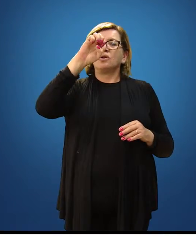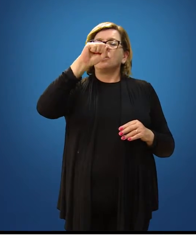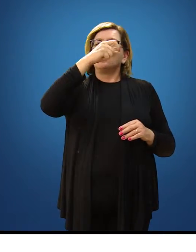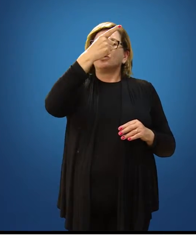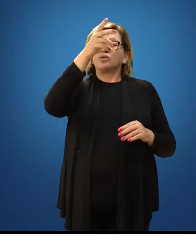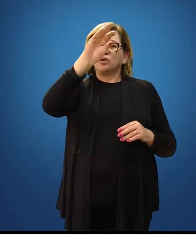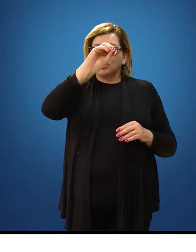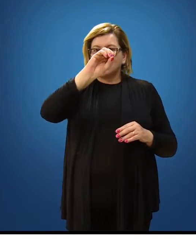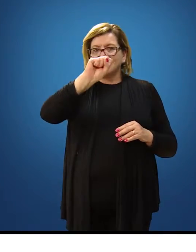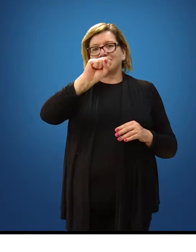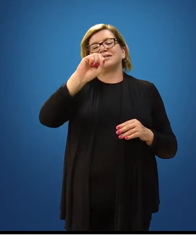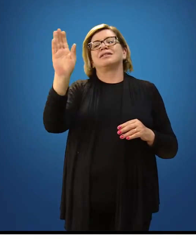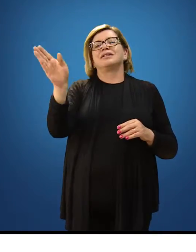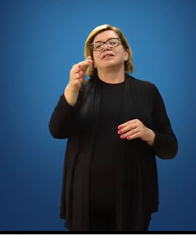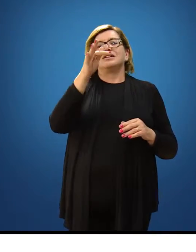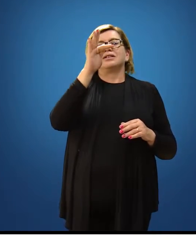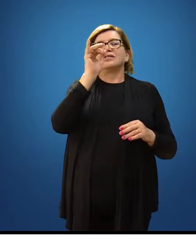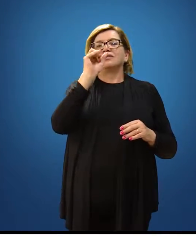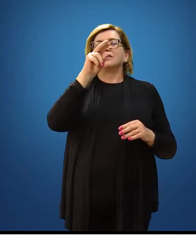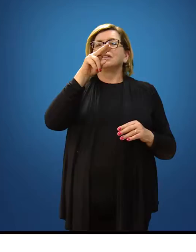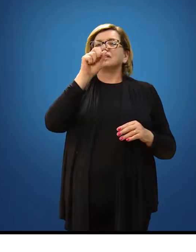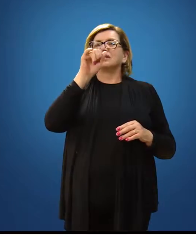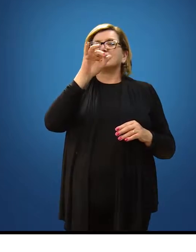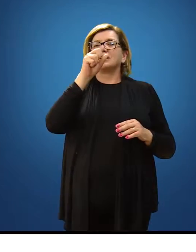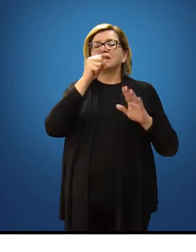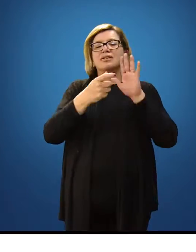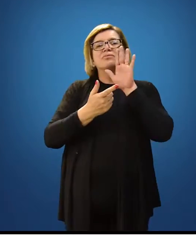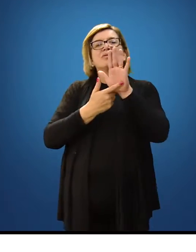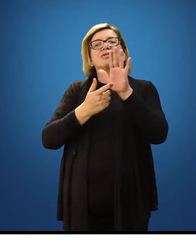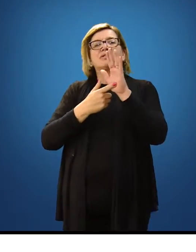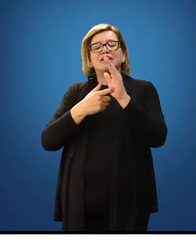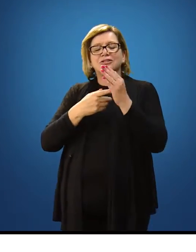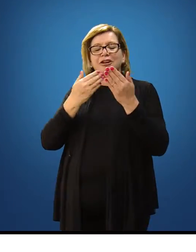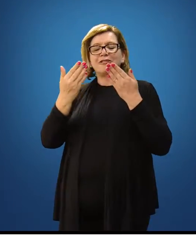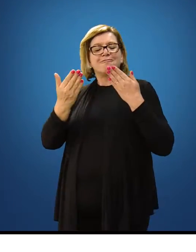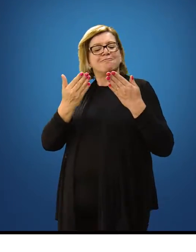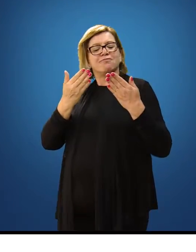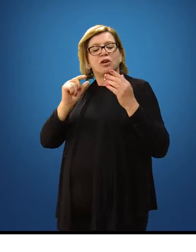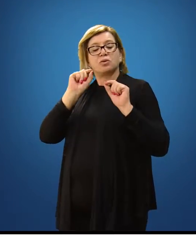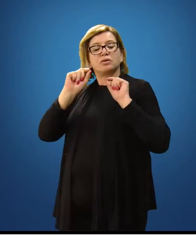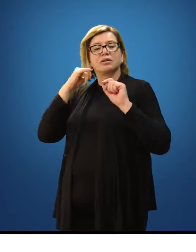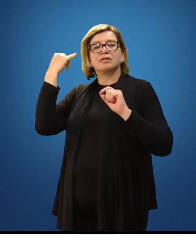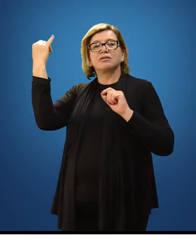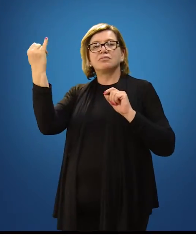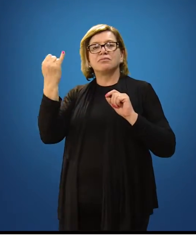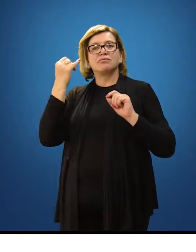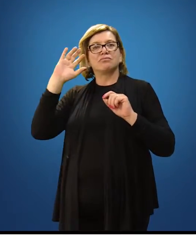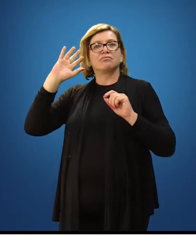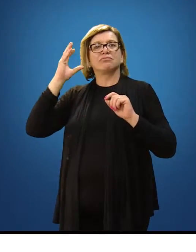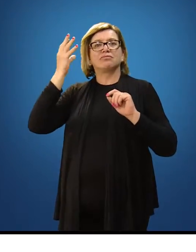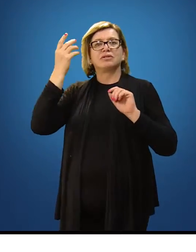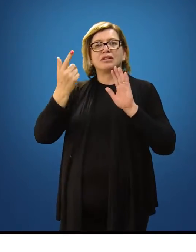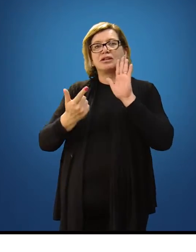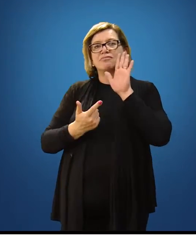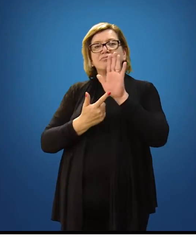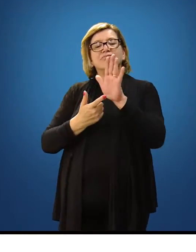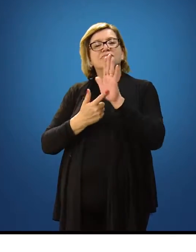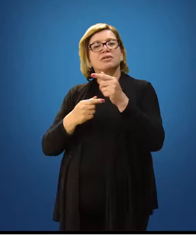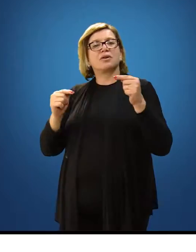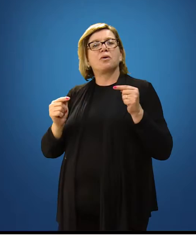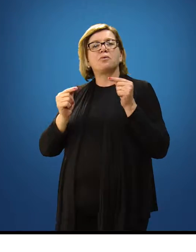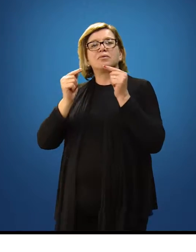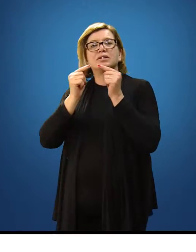informações, né, as principais evidências que ele encontrou analisando essas 3 entrevistas diante do objetivo proposto do